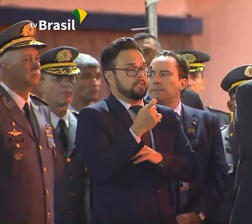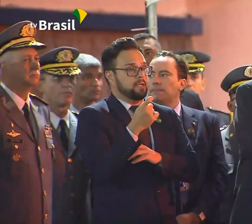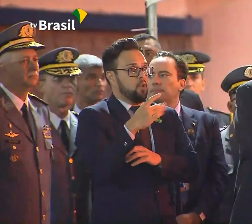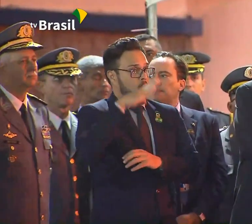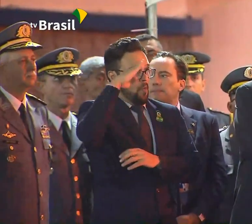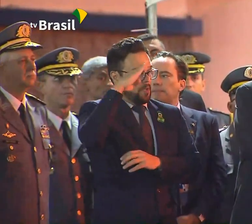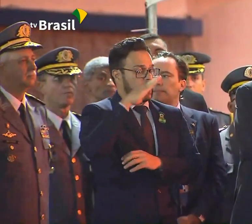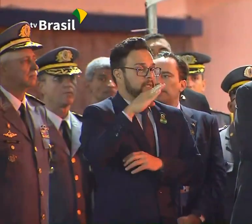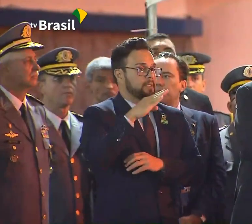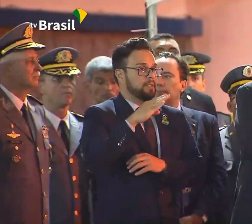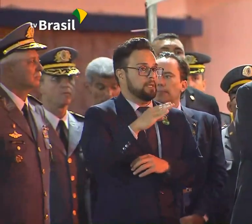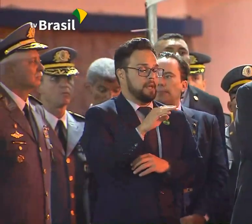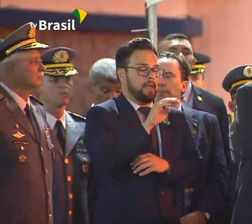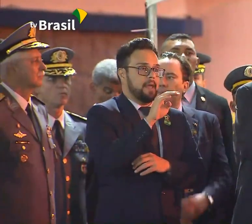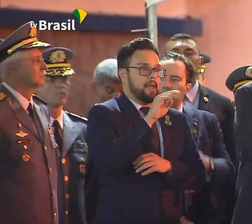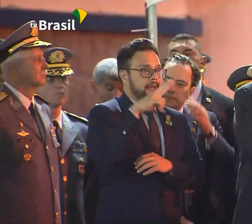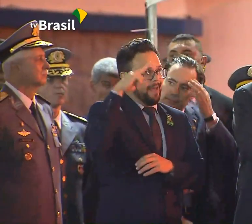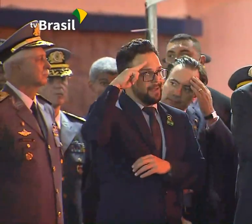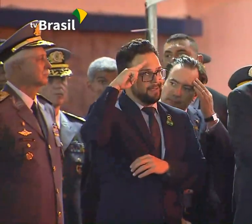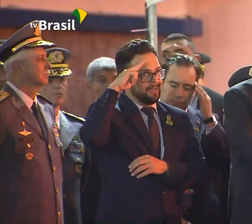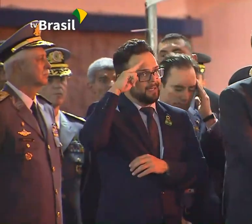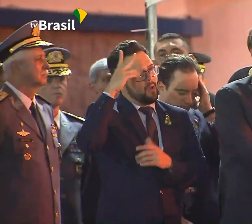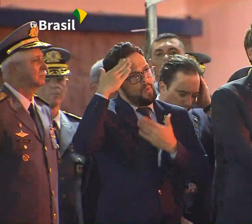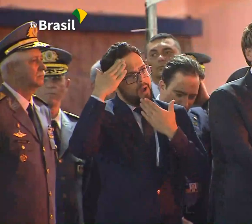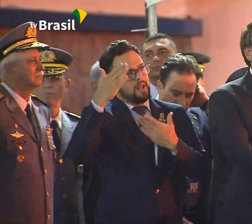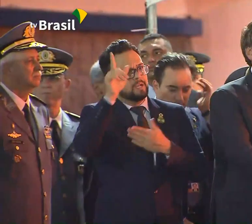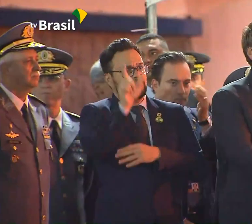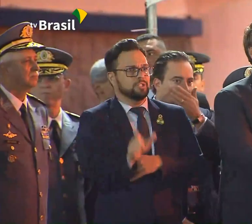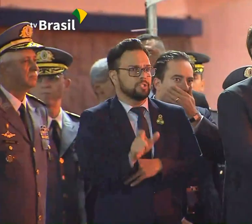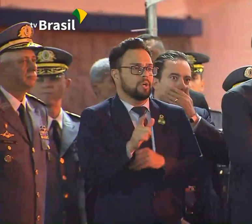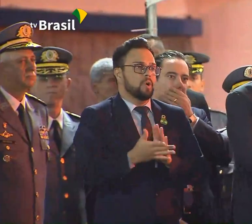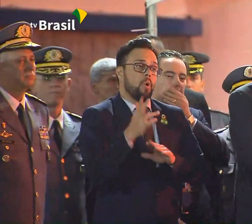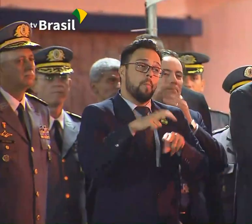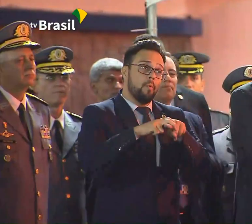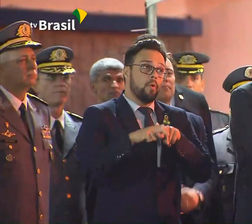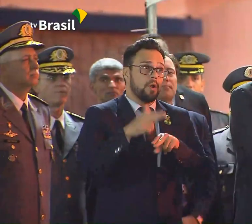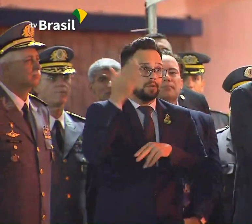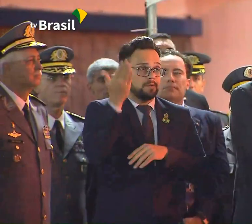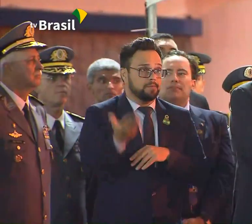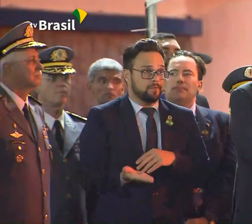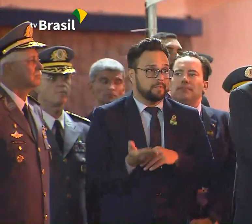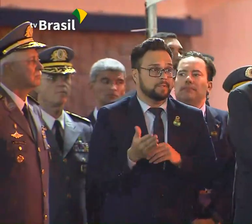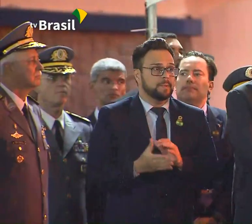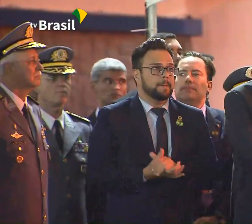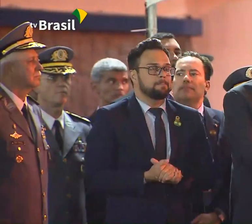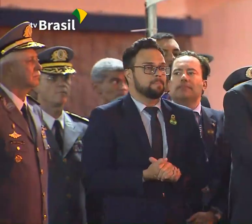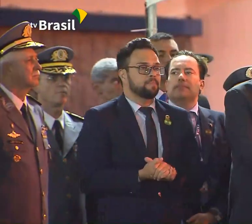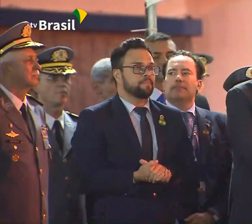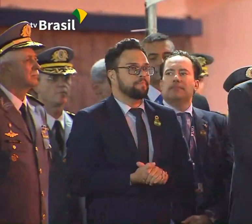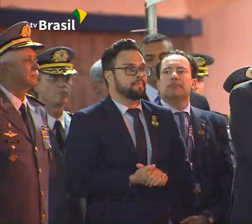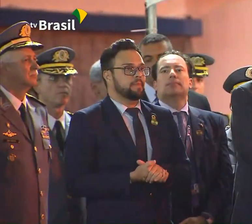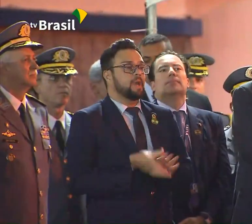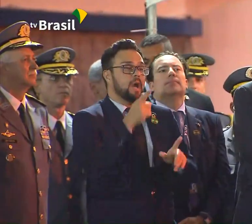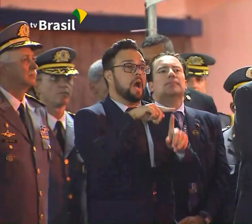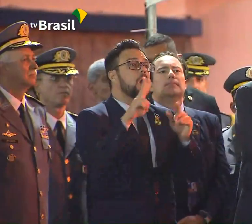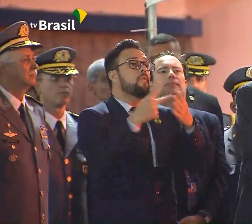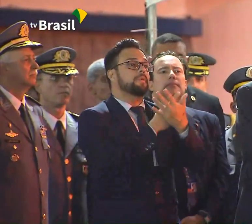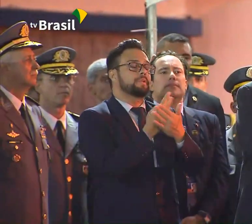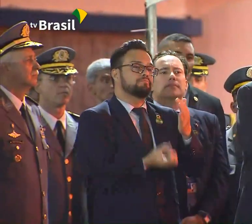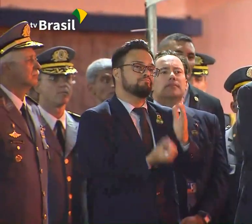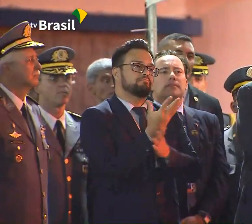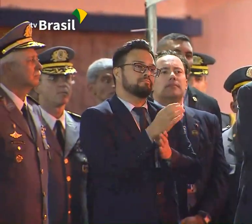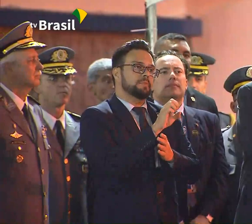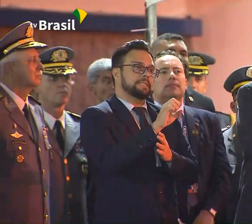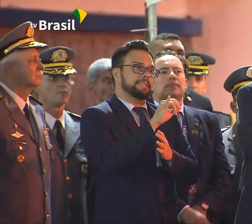presente, tenho uma dívida de gratidão com Vossa Excelência. Foi com Vossa Excelência que se instaurou uma sindicância para